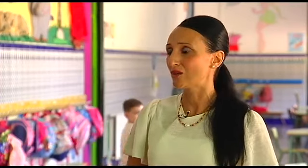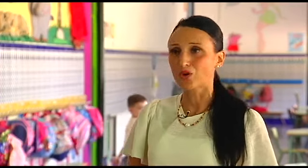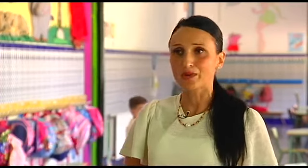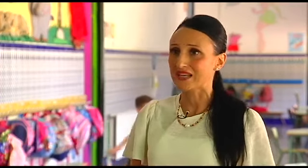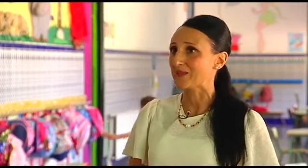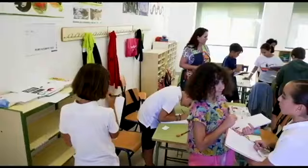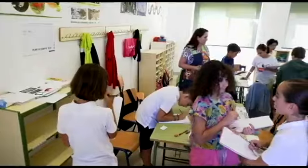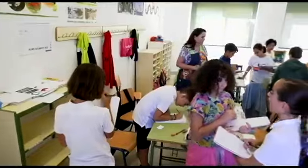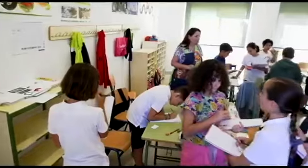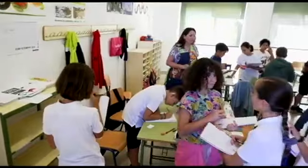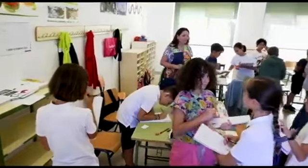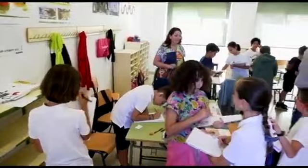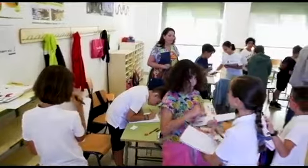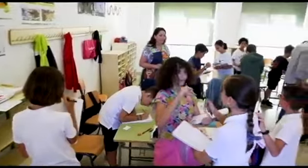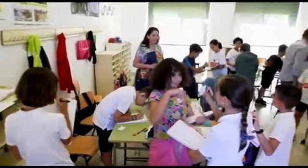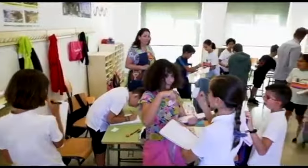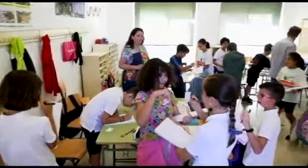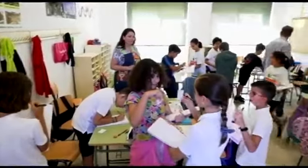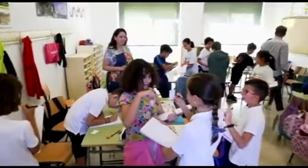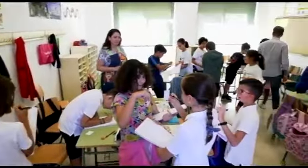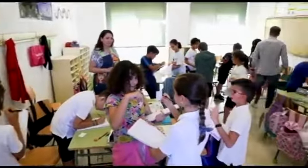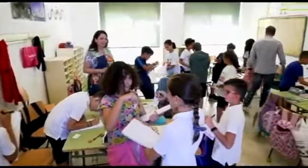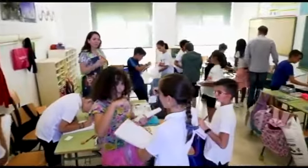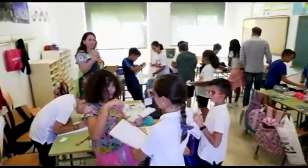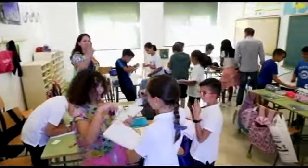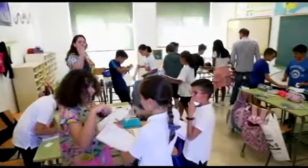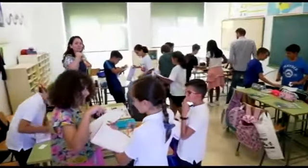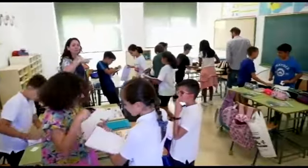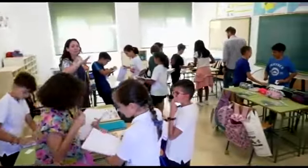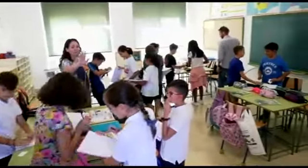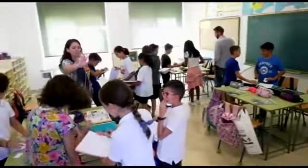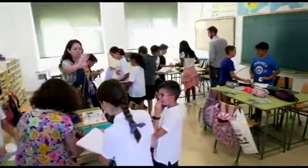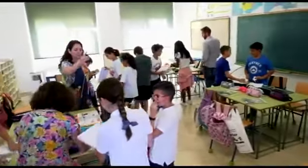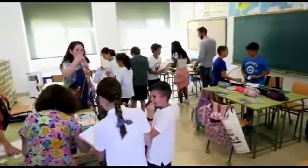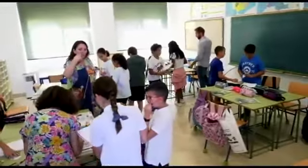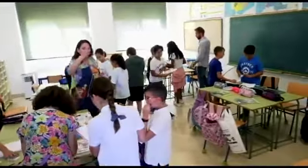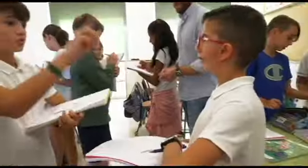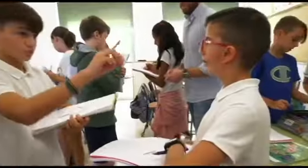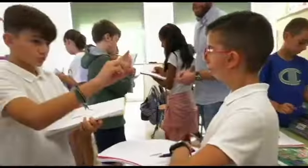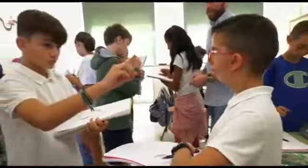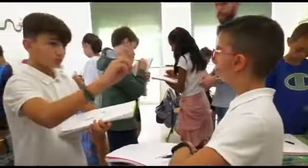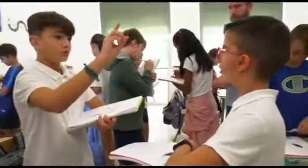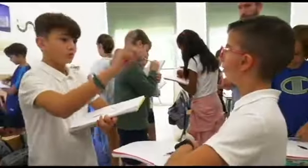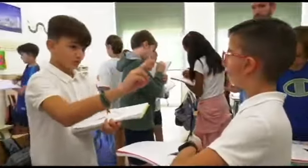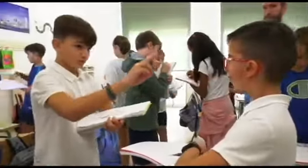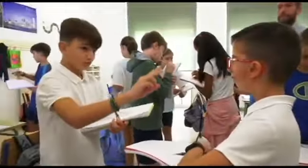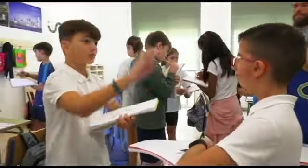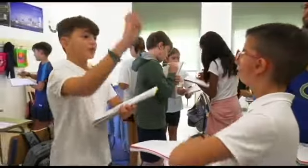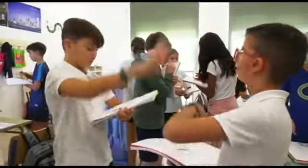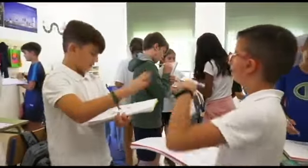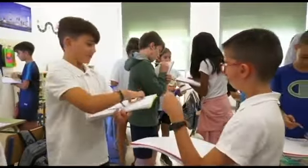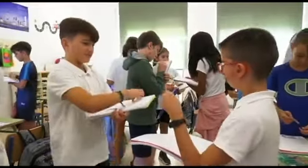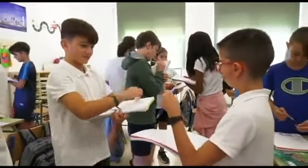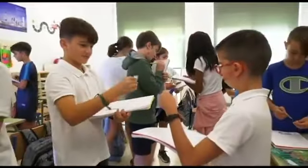volvería a repetir. Es muy importante que todas las horas lectivas ellos estén recibiendo esa información a través de la lengua de signos, sino es que se quedan